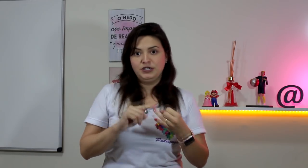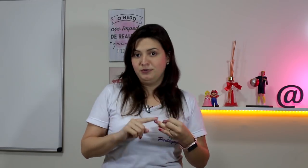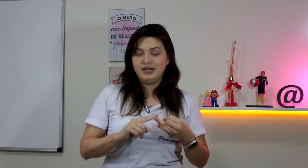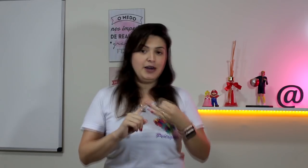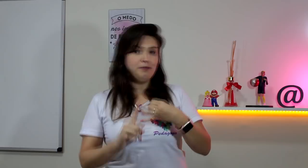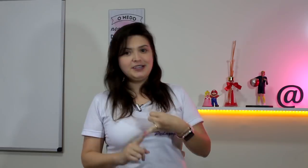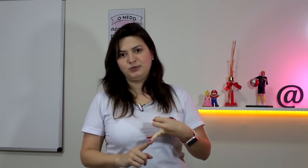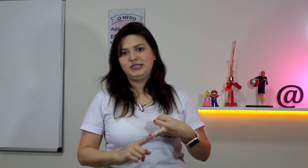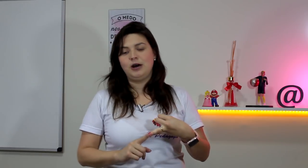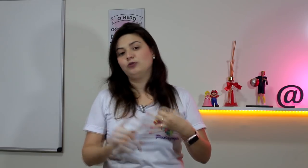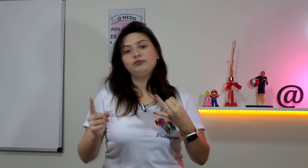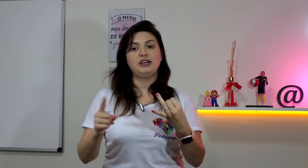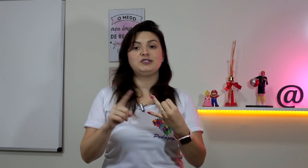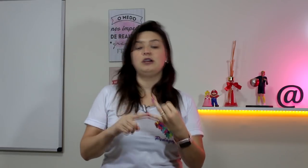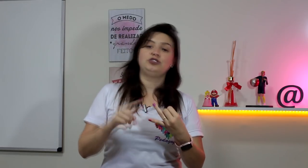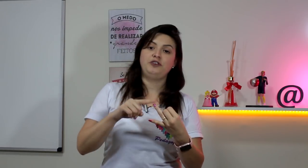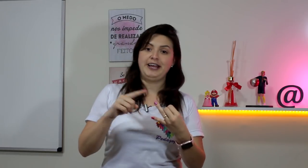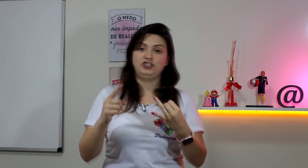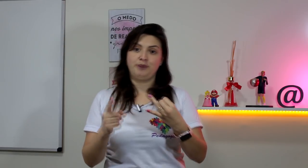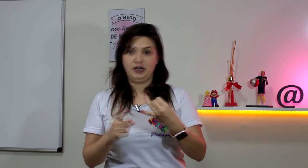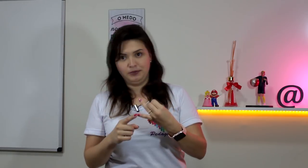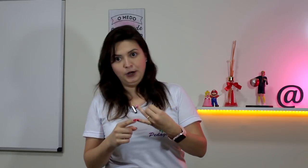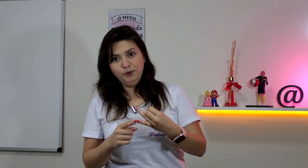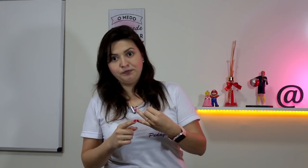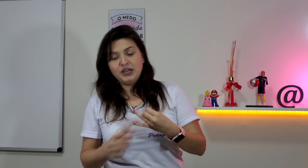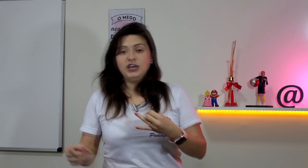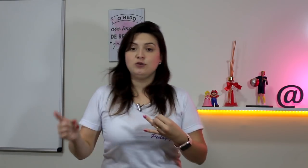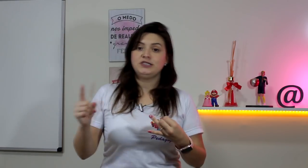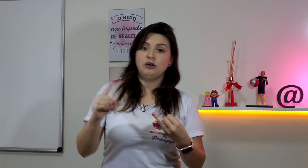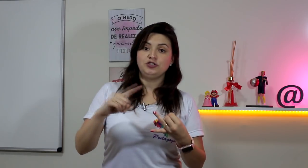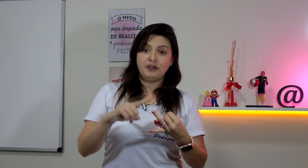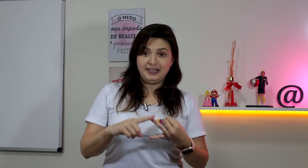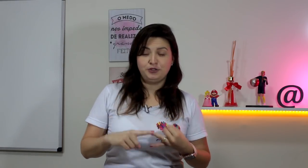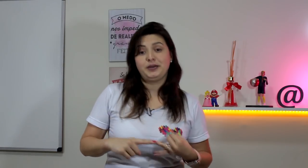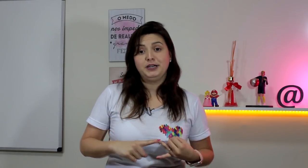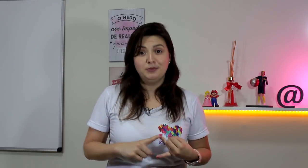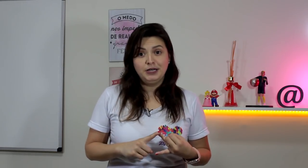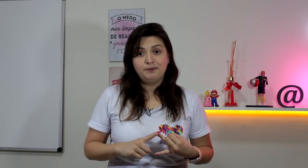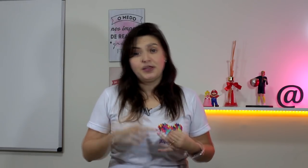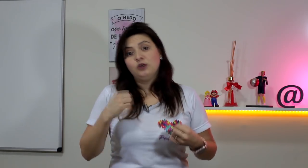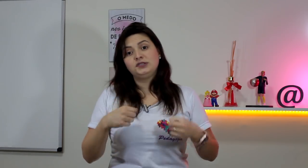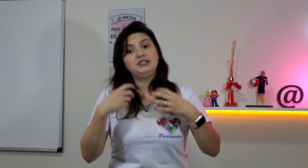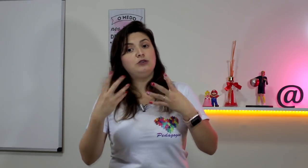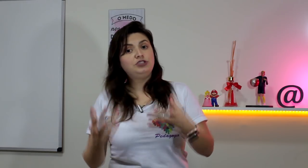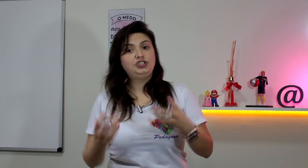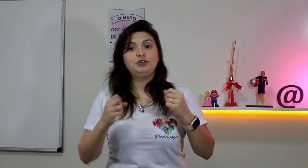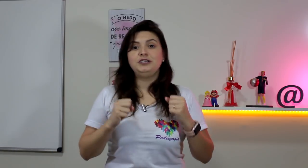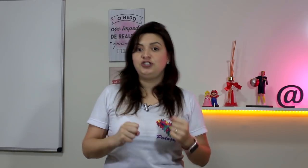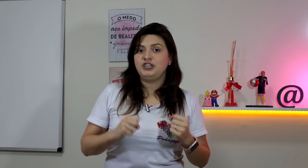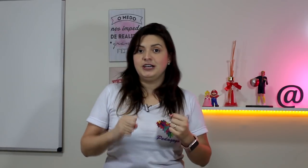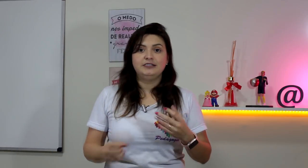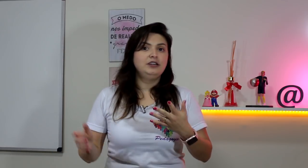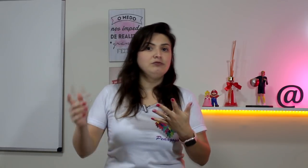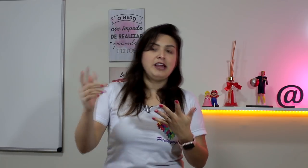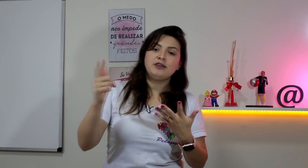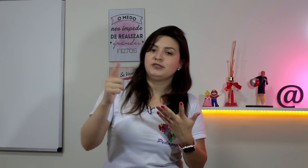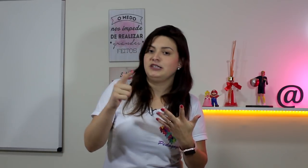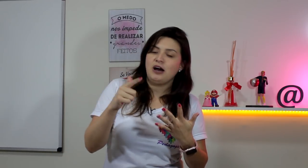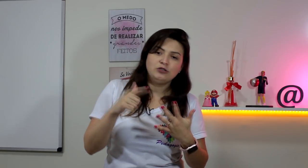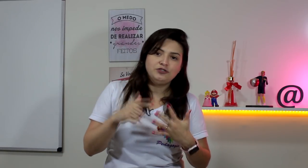irmã é o mesmo sinal. Não tem um sinal diferente para irmão e um sinal diferente para irmã. O sinal de tio e tia não tem um sinal